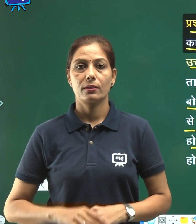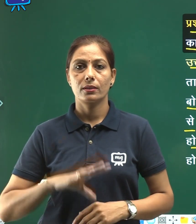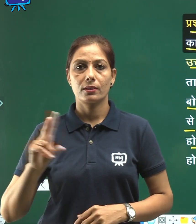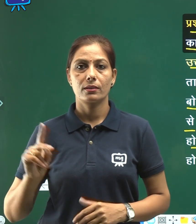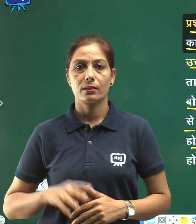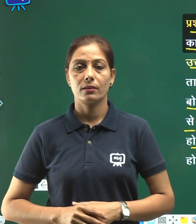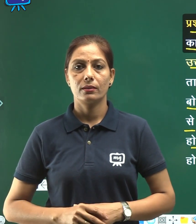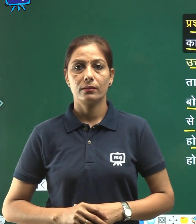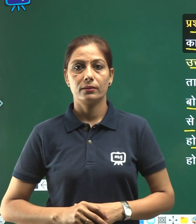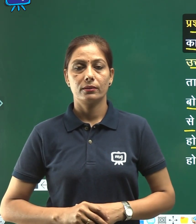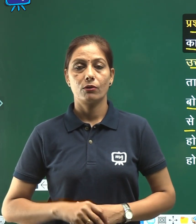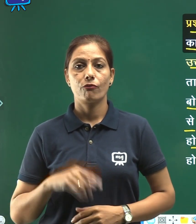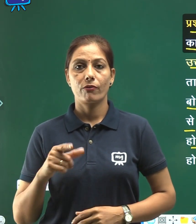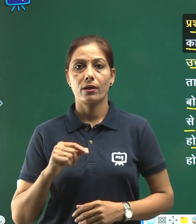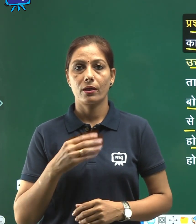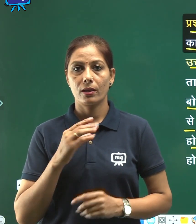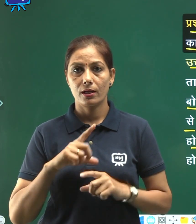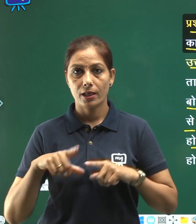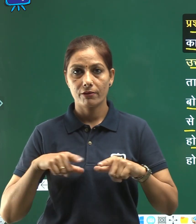तथा वह